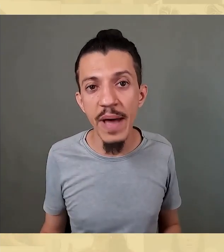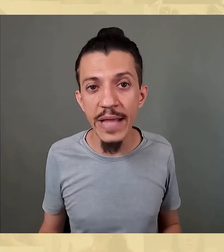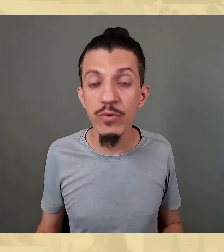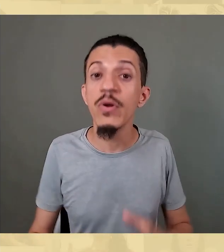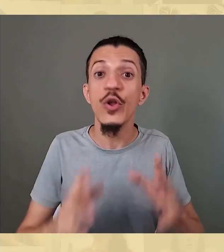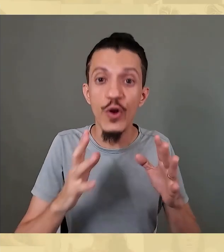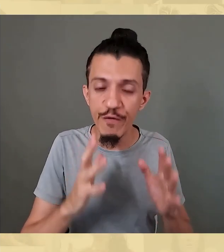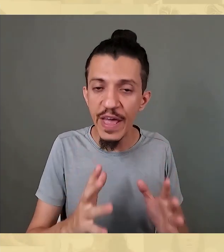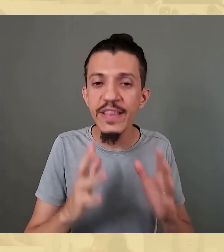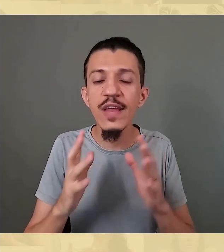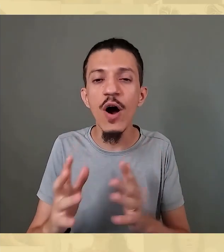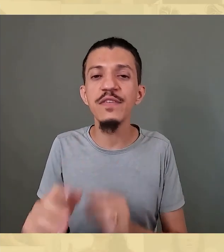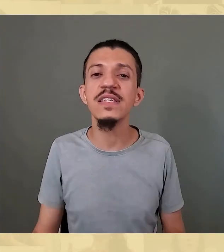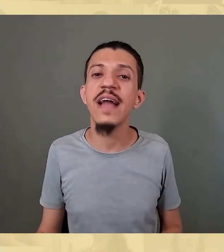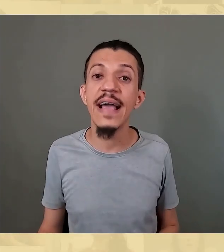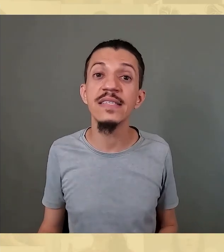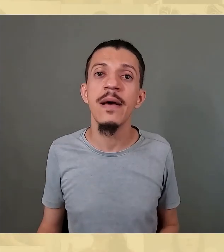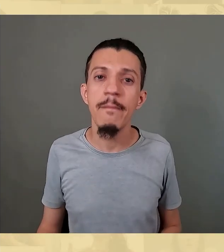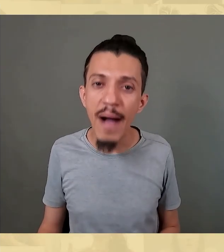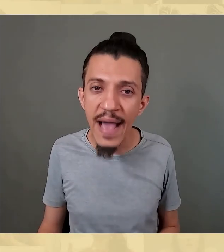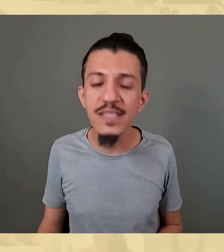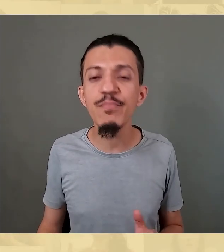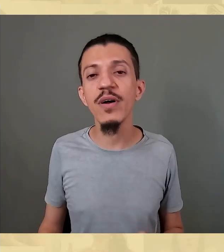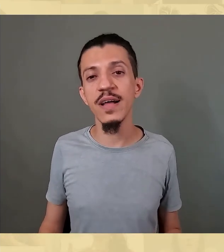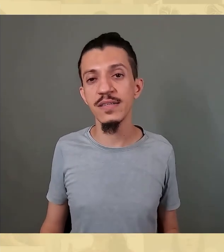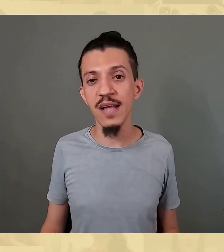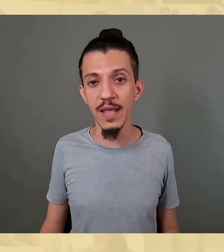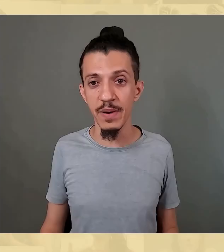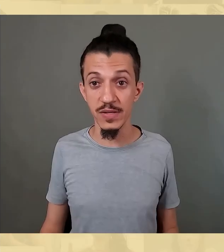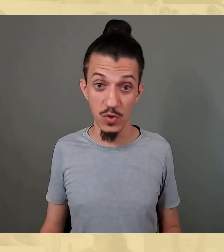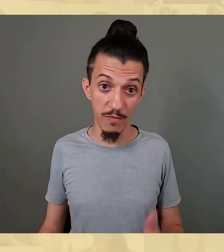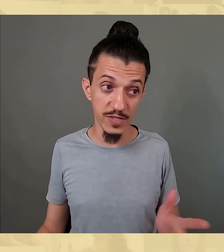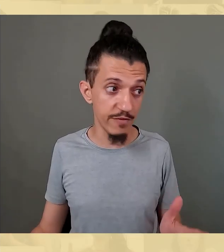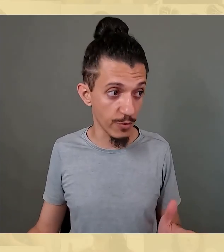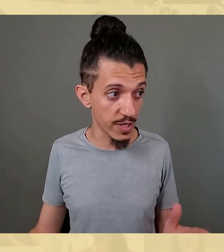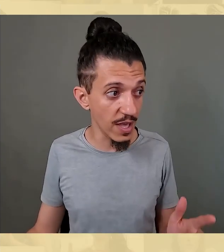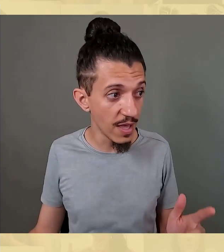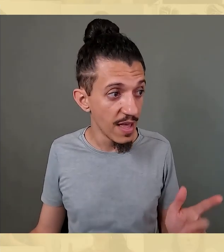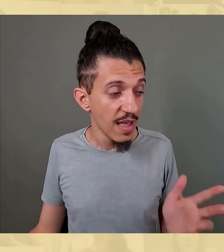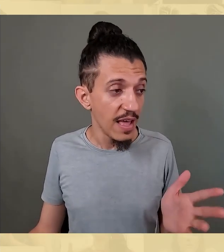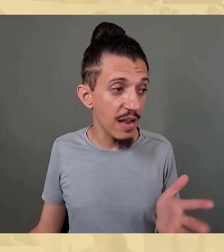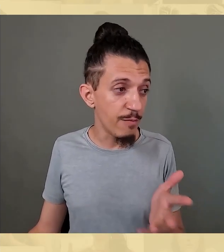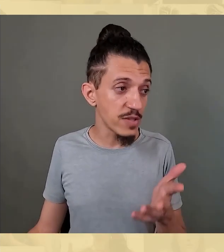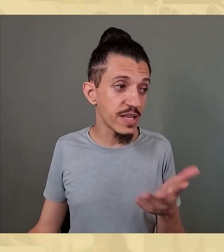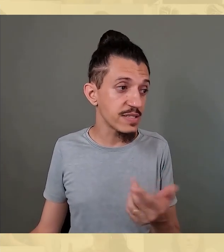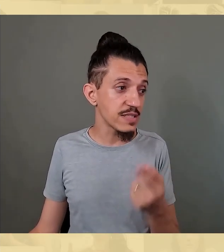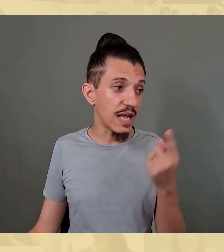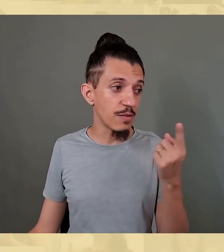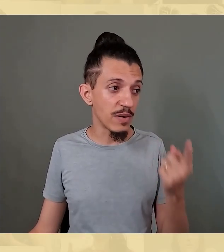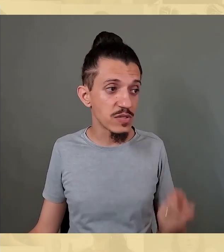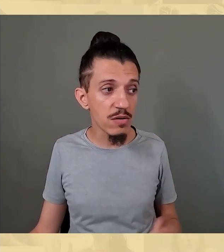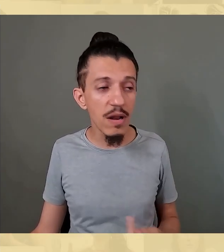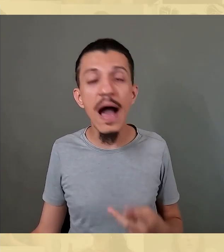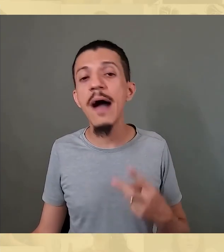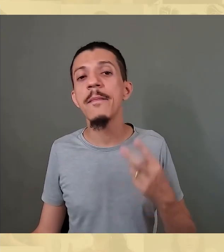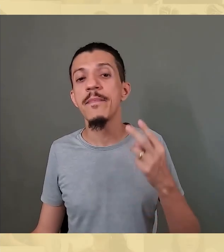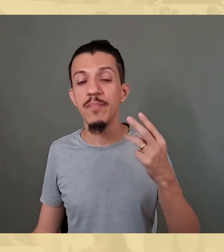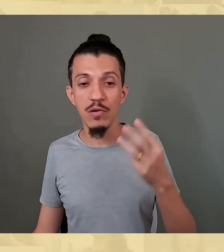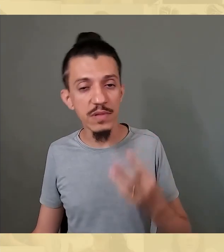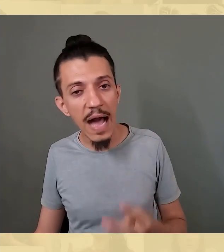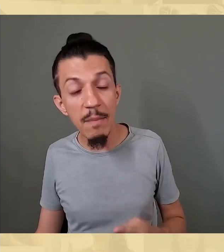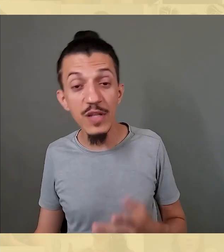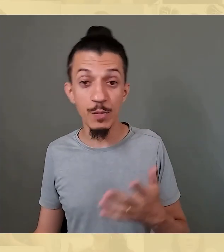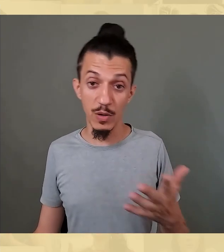do método 99 sinais mais importantes da Libras. Como você viu aqui, ele pode ser acessado pelo celular,